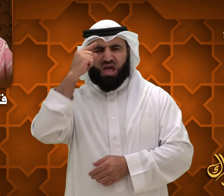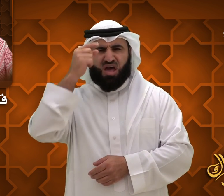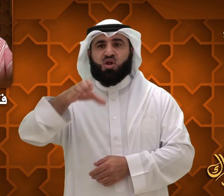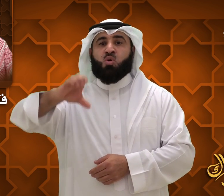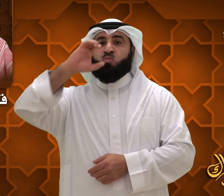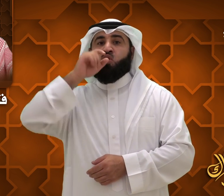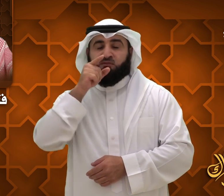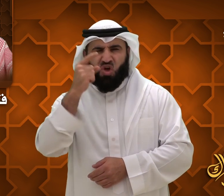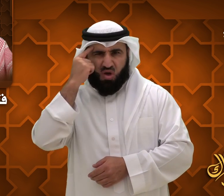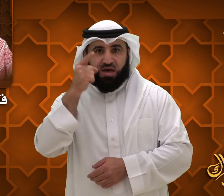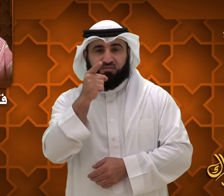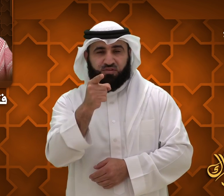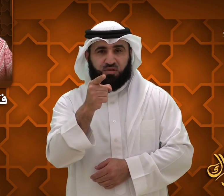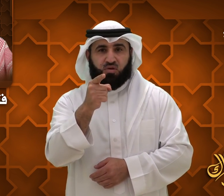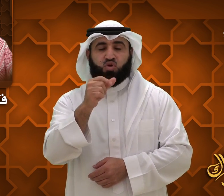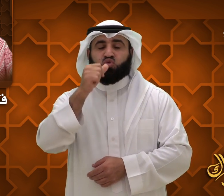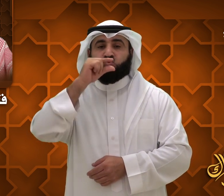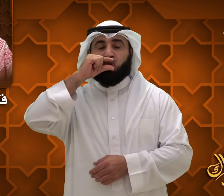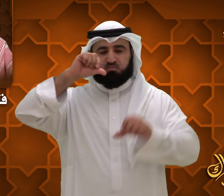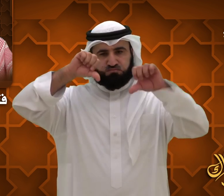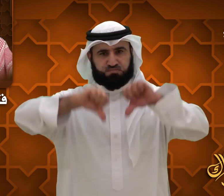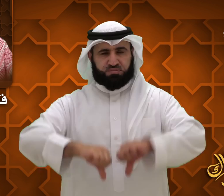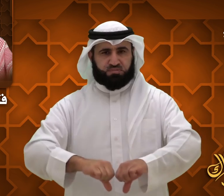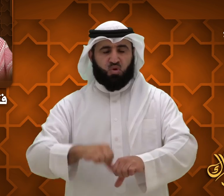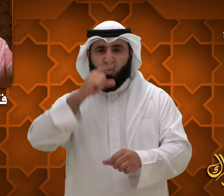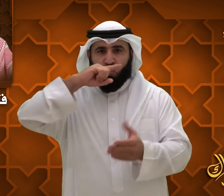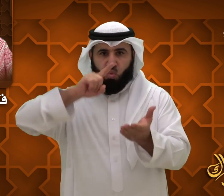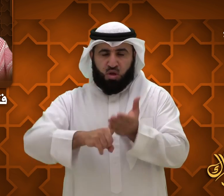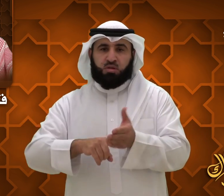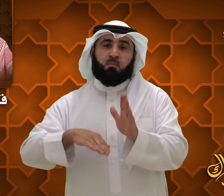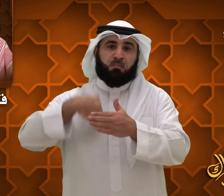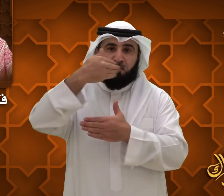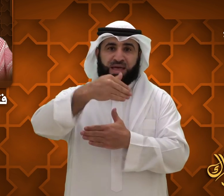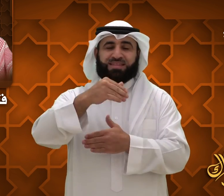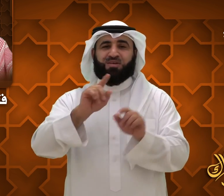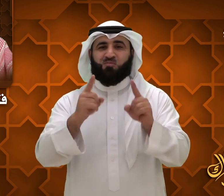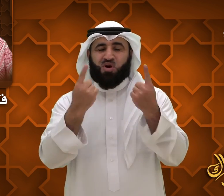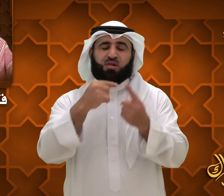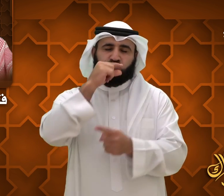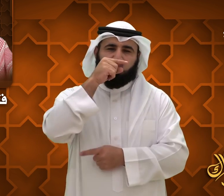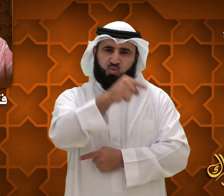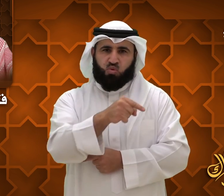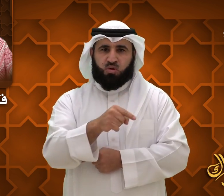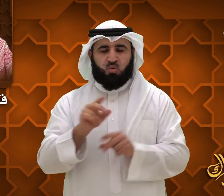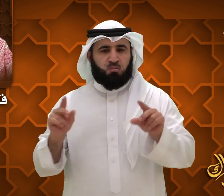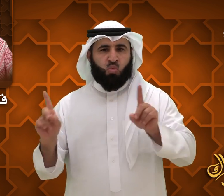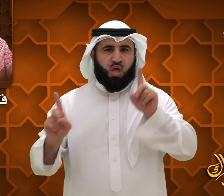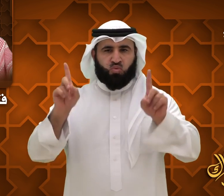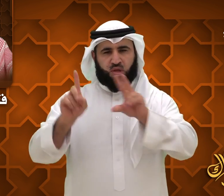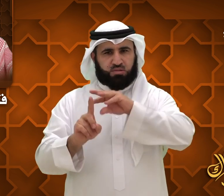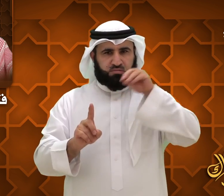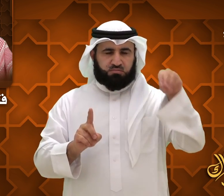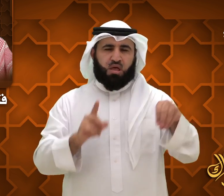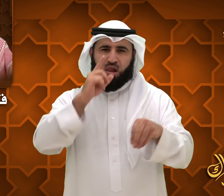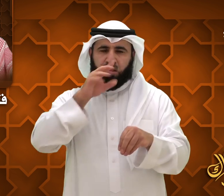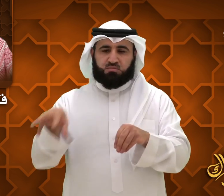متعمدا لا شك بأنه يفسد صومه ويجب عليه قضاء هذا اليوم بدلا من اليوم الذي أفطره،